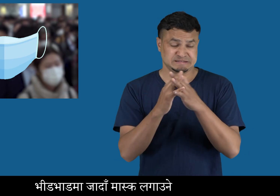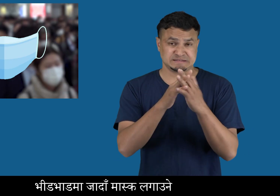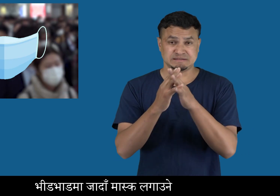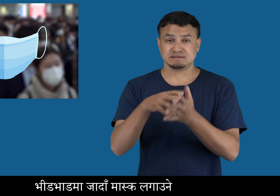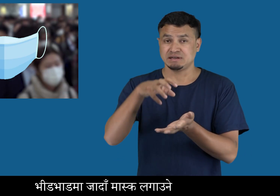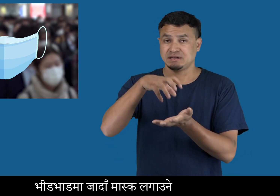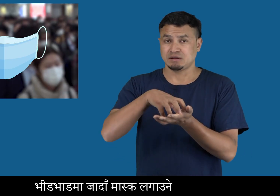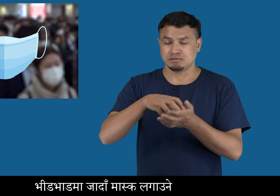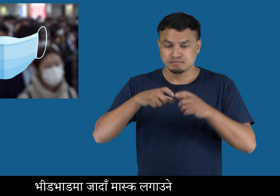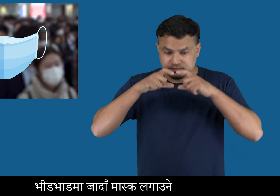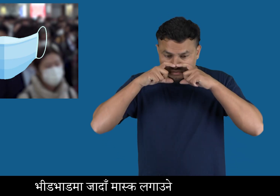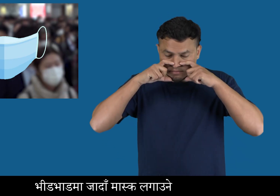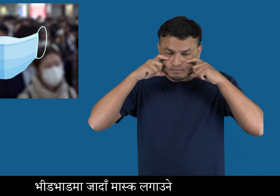भिडभाडमा जाँदा मास्क लगाउने,